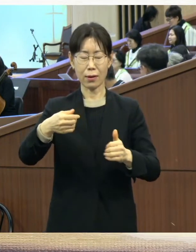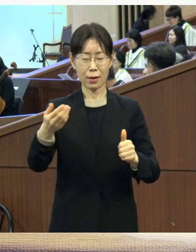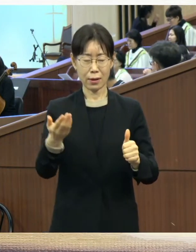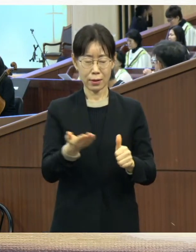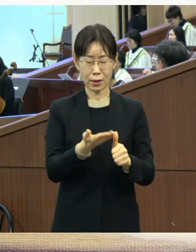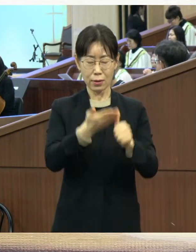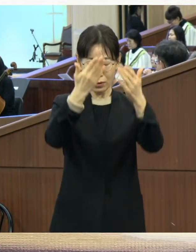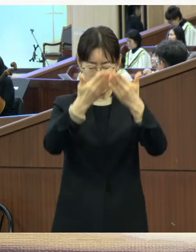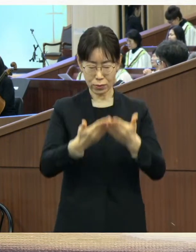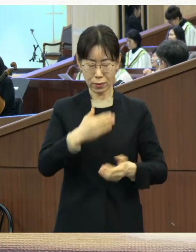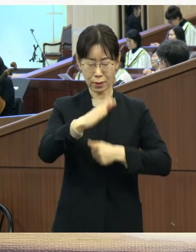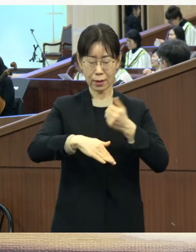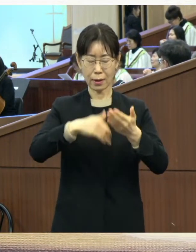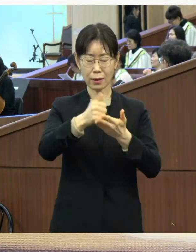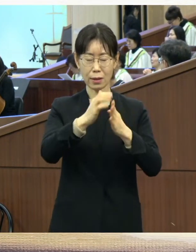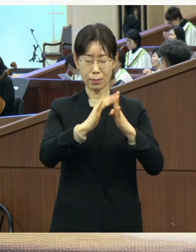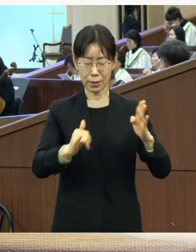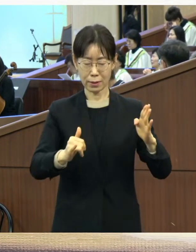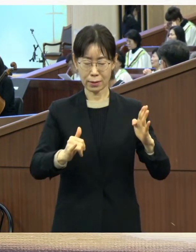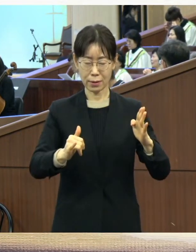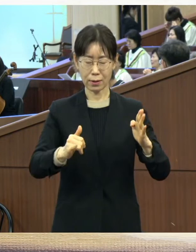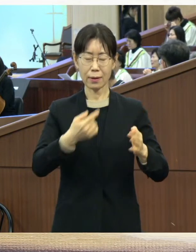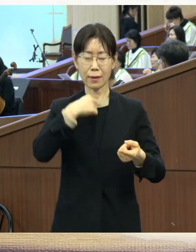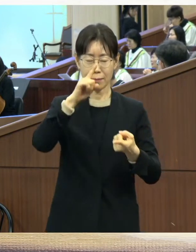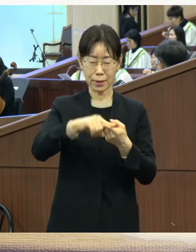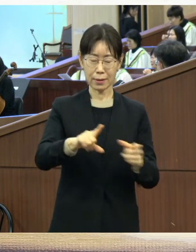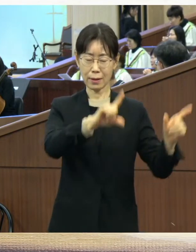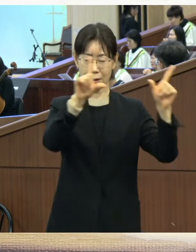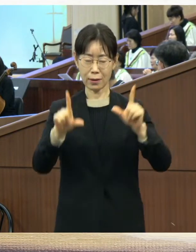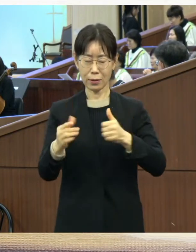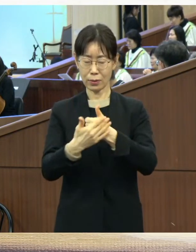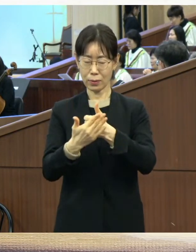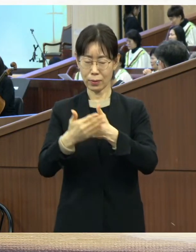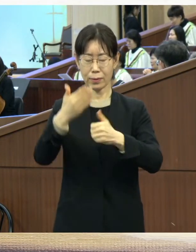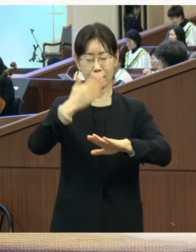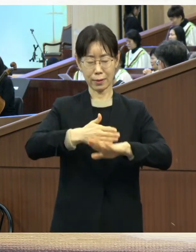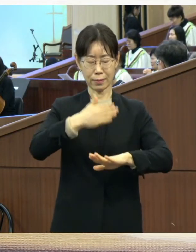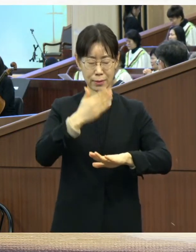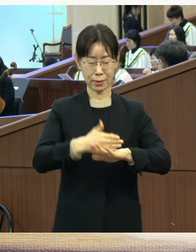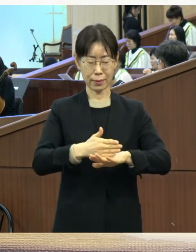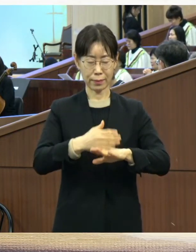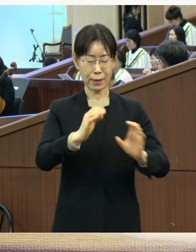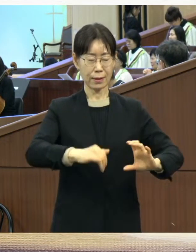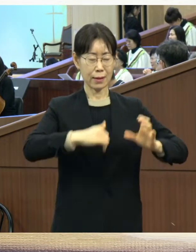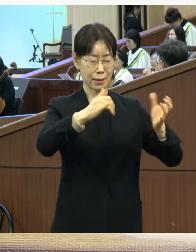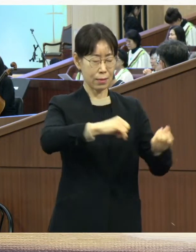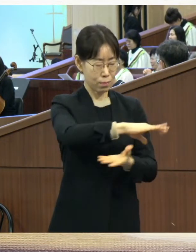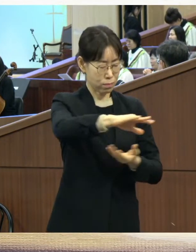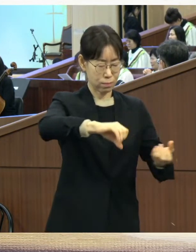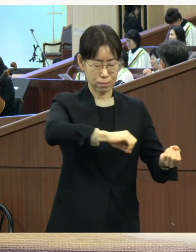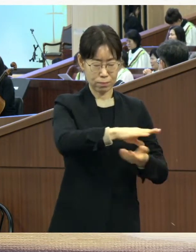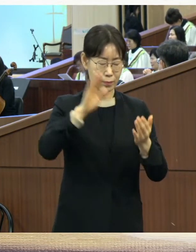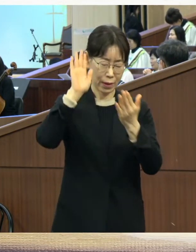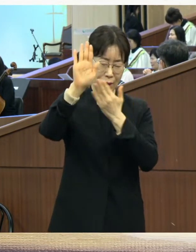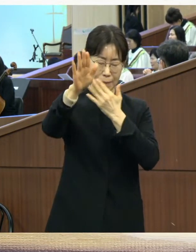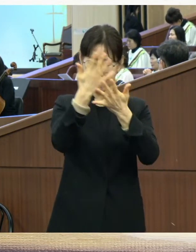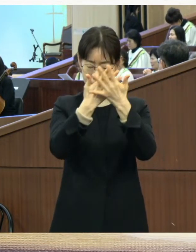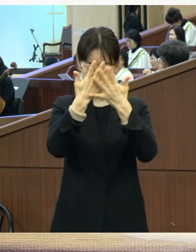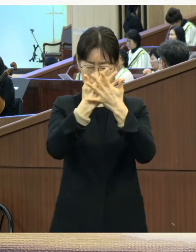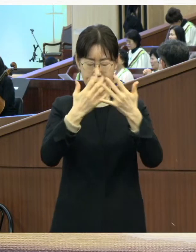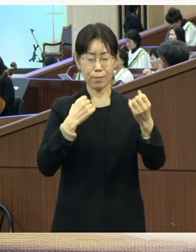백성으로 세워져 가게 하시니 감사를 드립니다. 세상이 요동치고 또 우리의 앞길을 알 수가